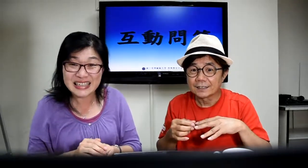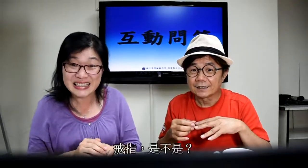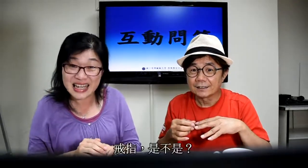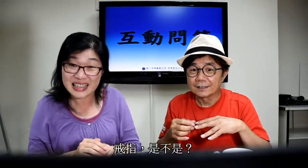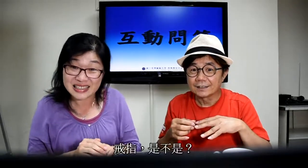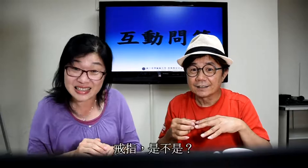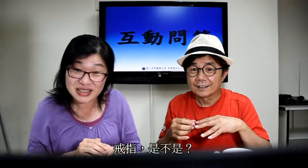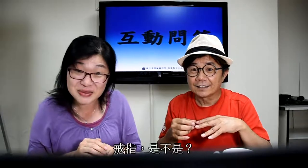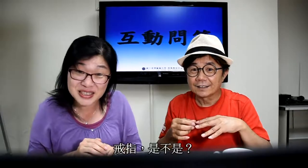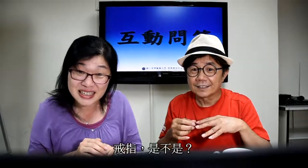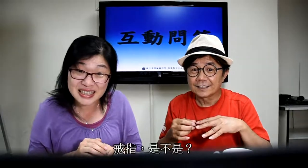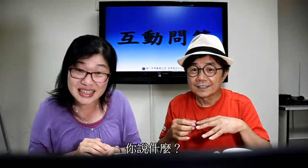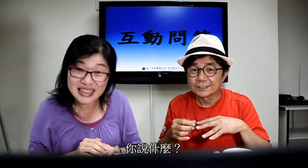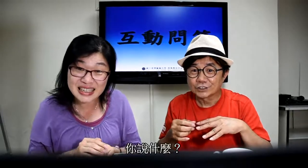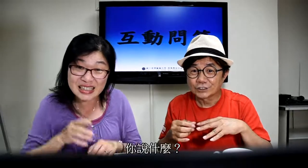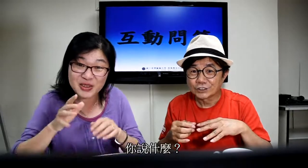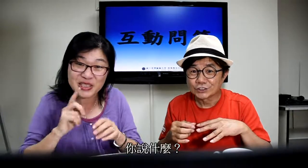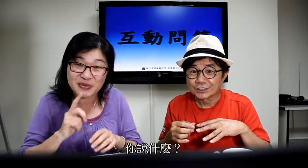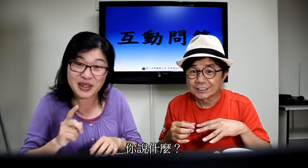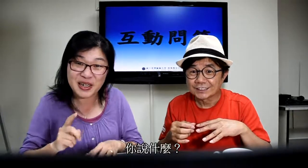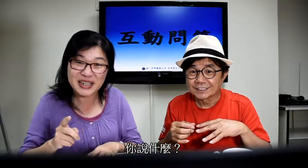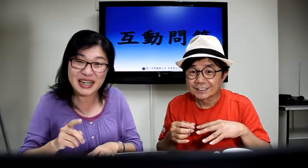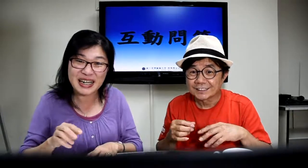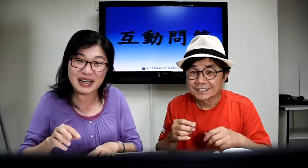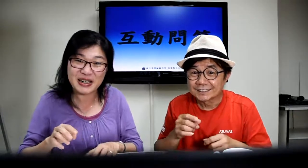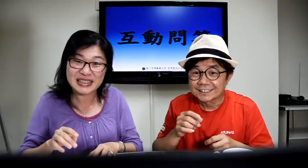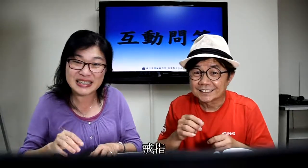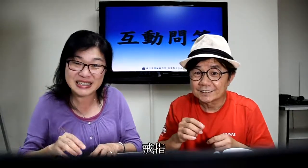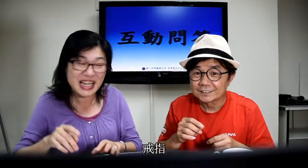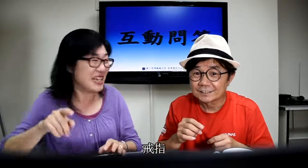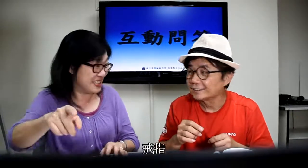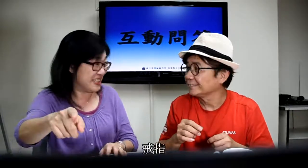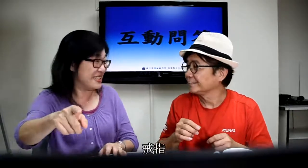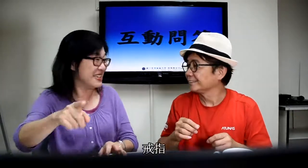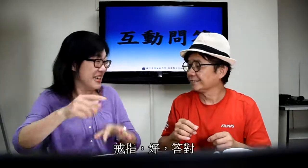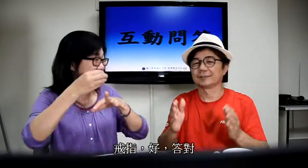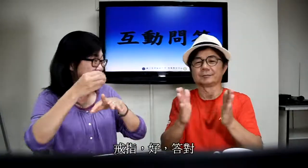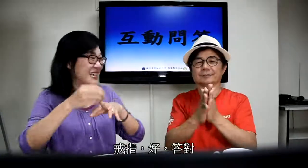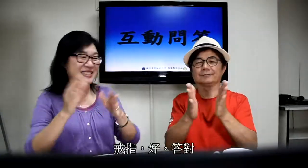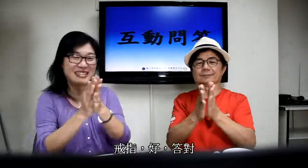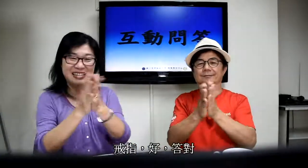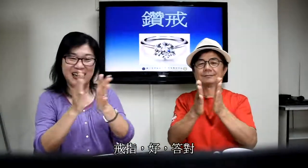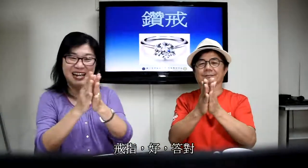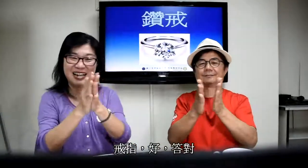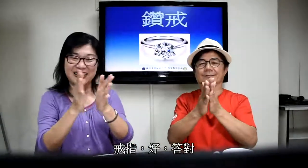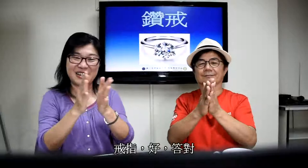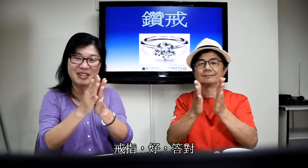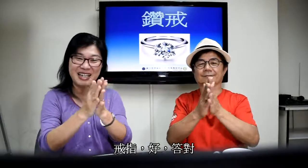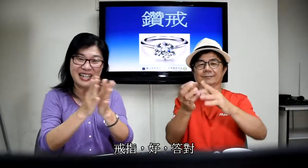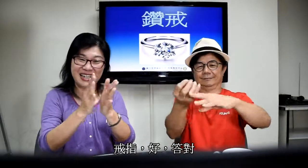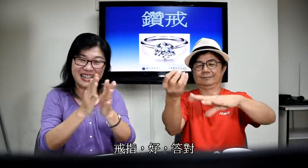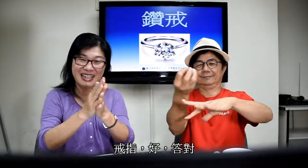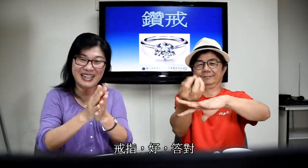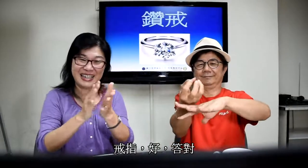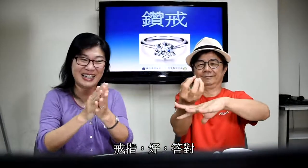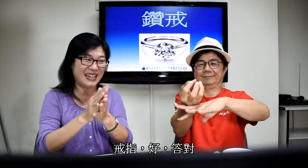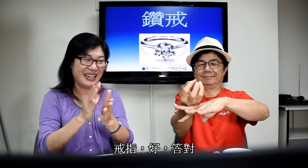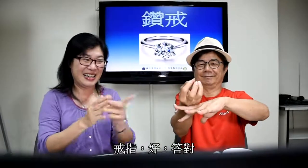戒指是不是？你说什么？戒指，戒指，好，答对，